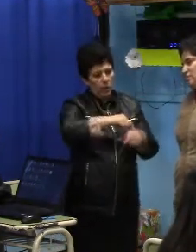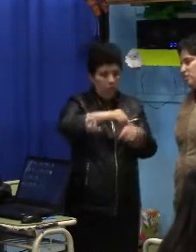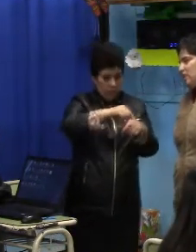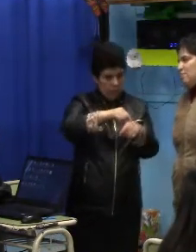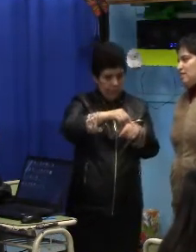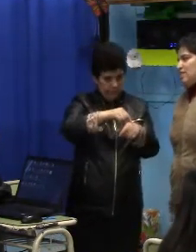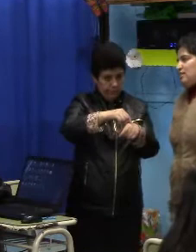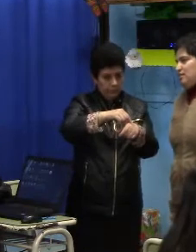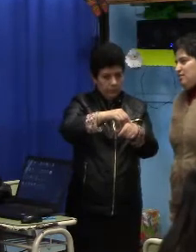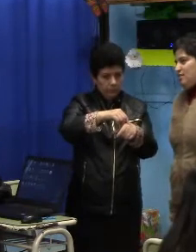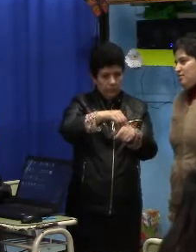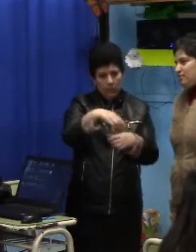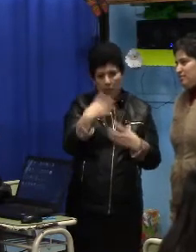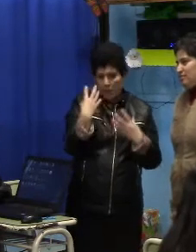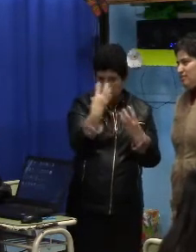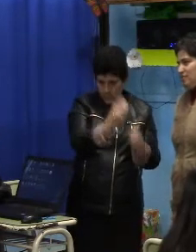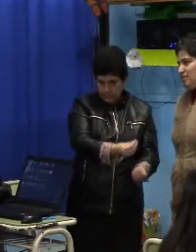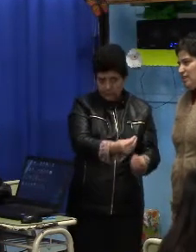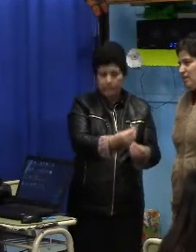en eso hay que invertir.